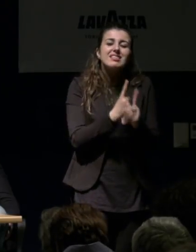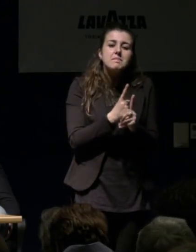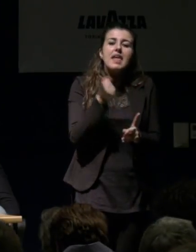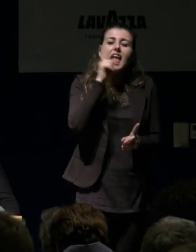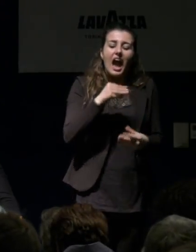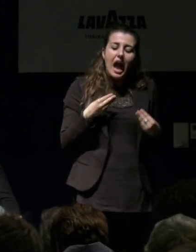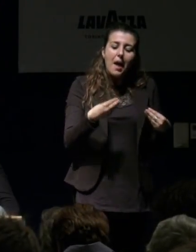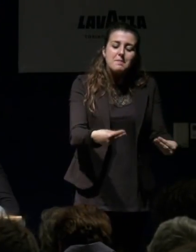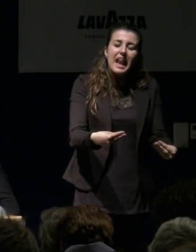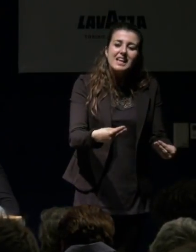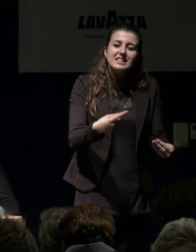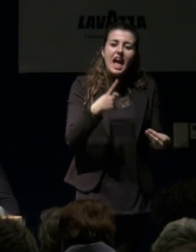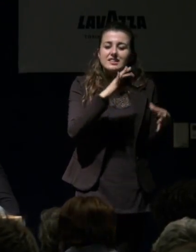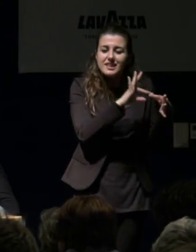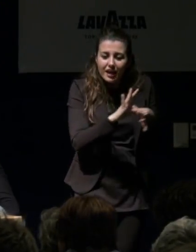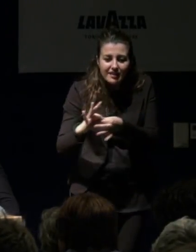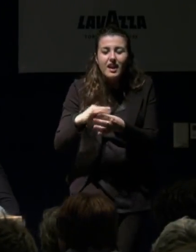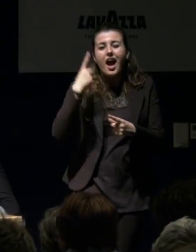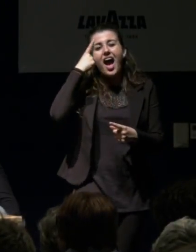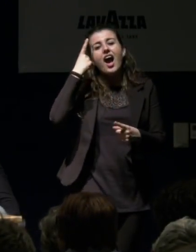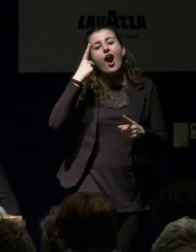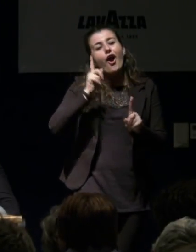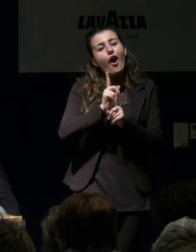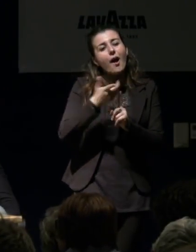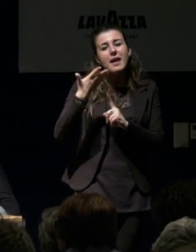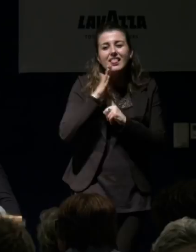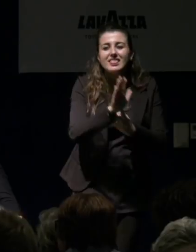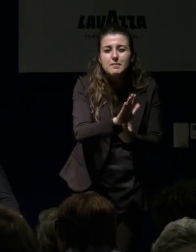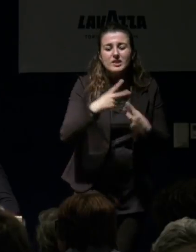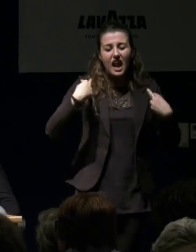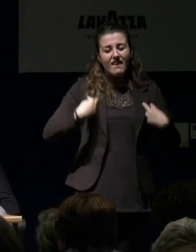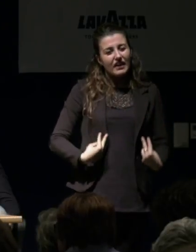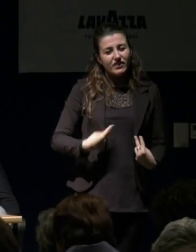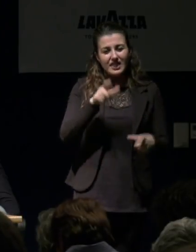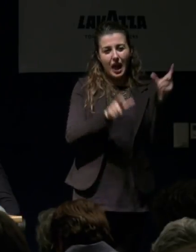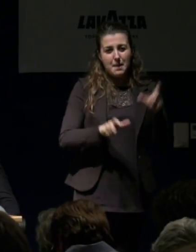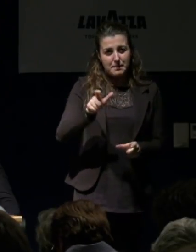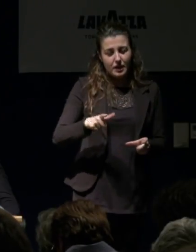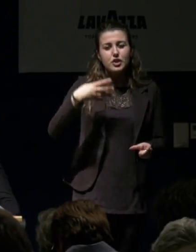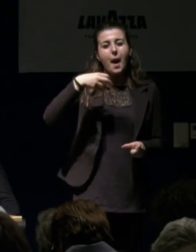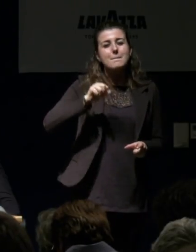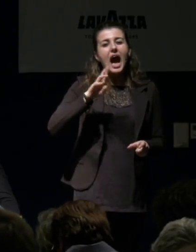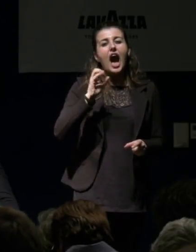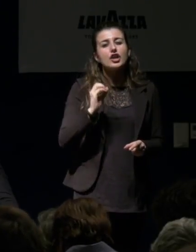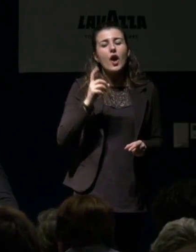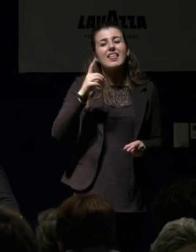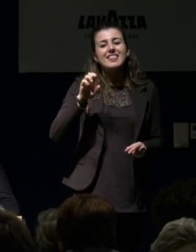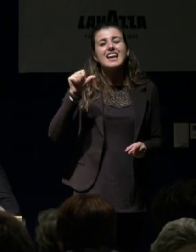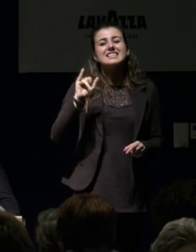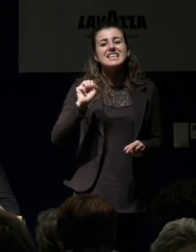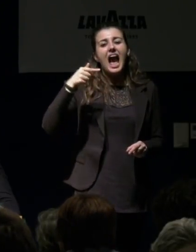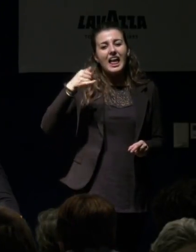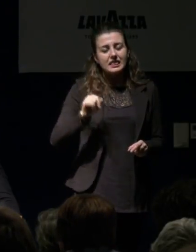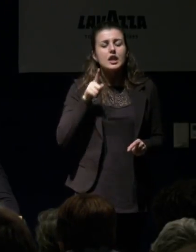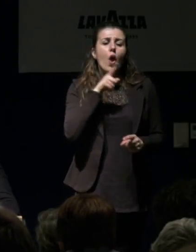chiunque l'abbia conosciuto sa presentava nelle vite delle persone mario desiati che oggi non equa ha